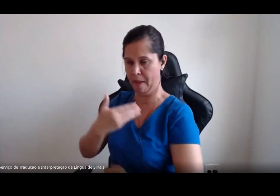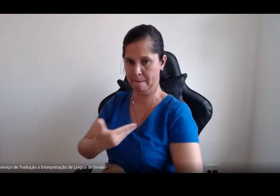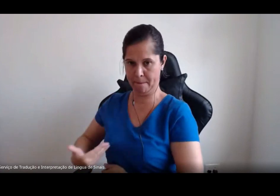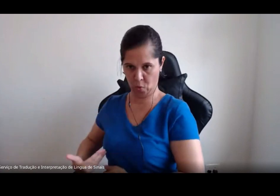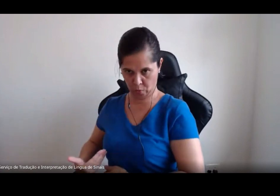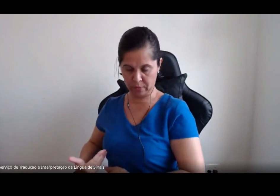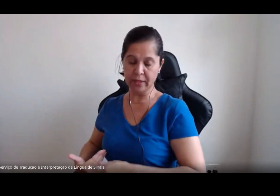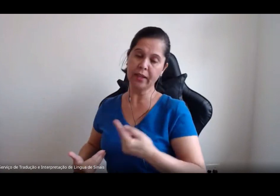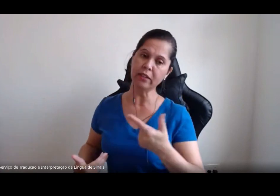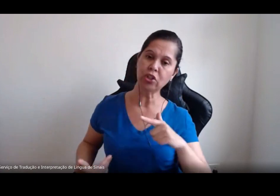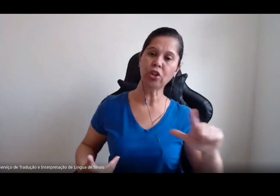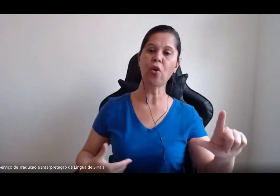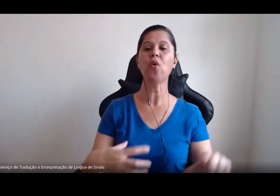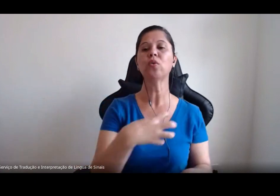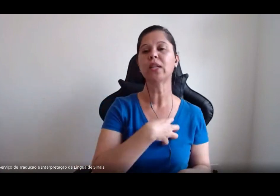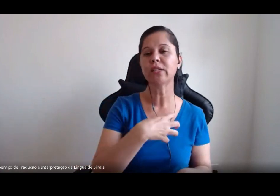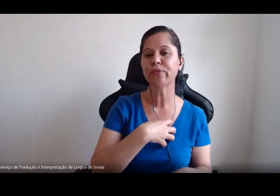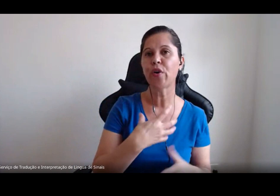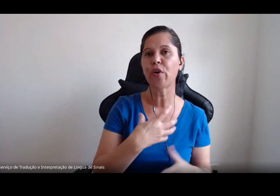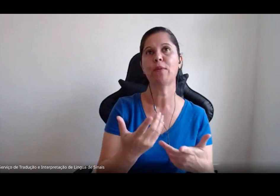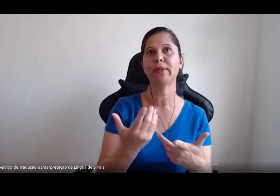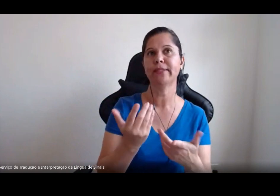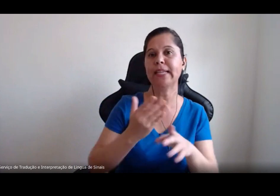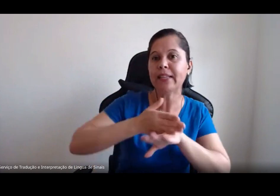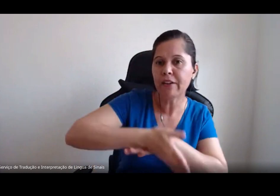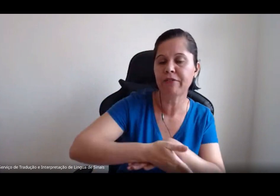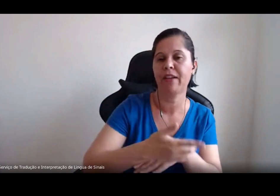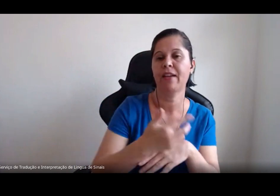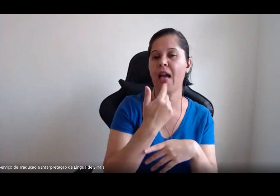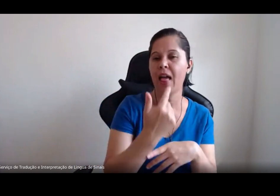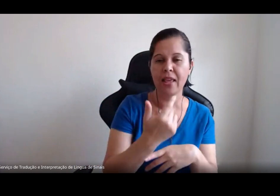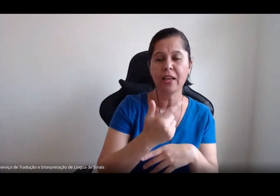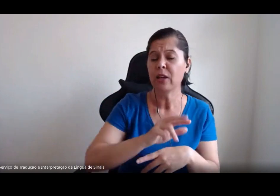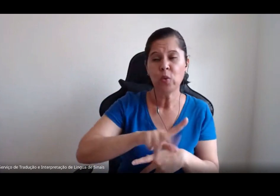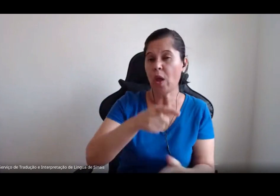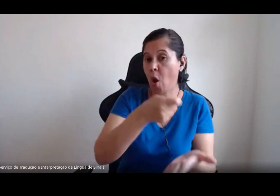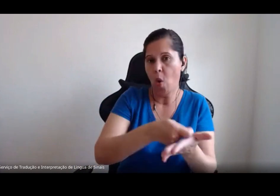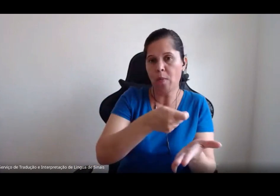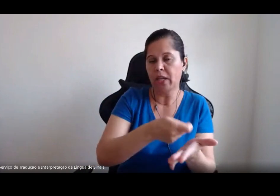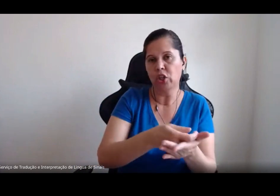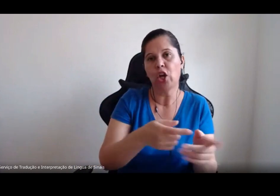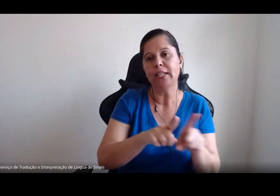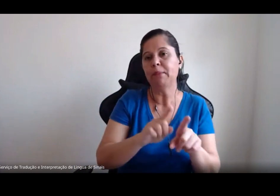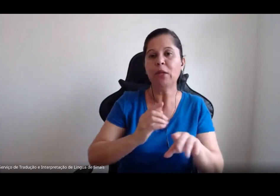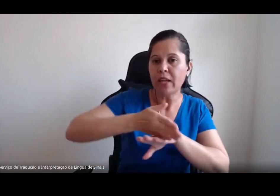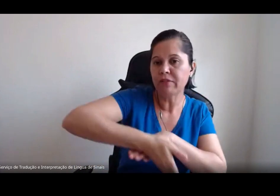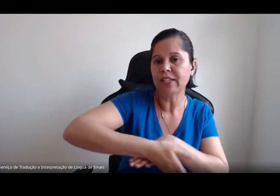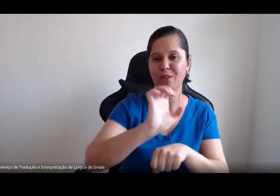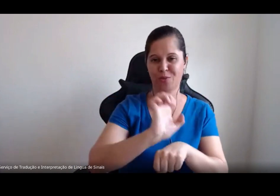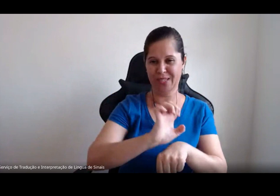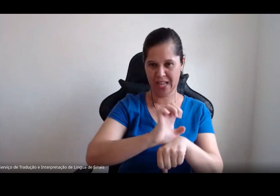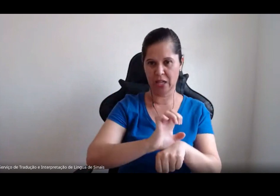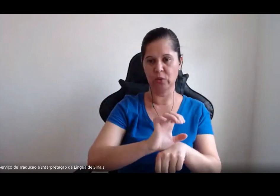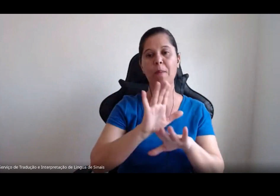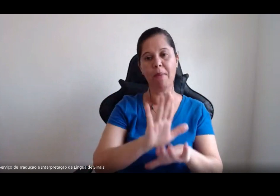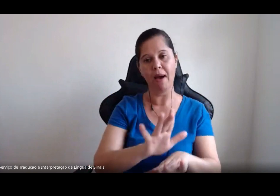linguística pública, de outras formas ou de outras intervenções sobre a língua que não obrigatoriamente são feitas pelo Estado,